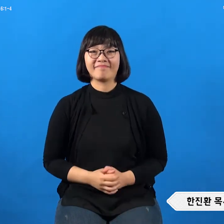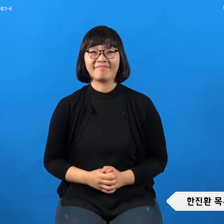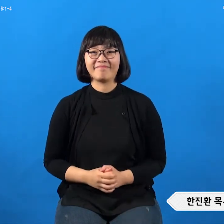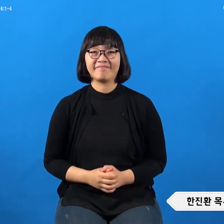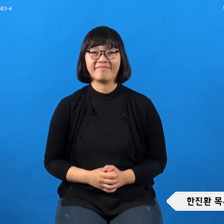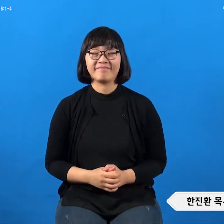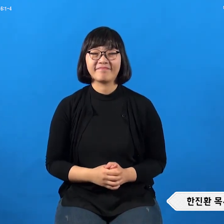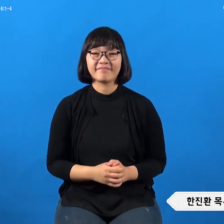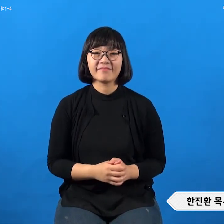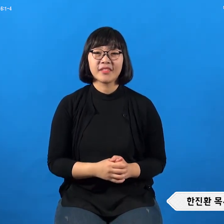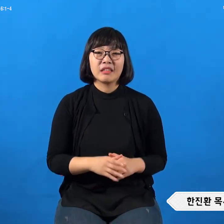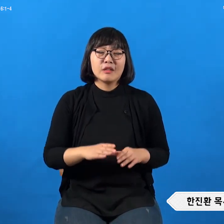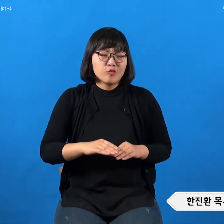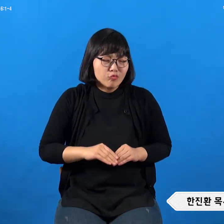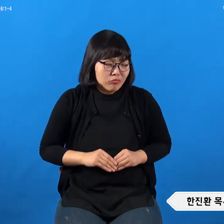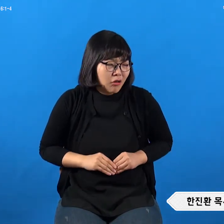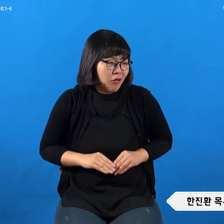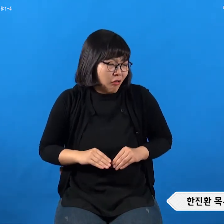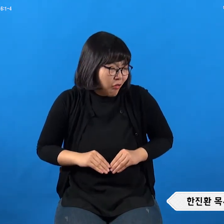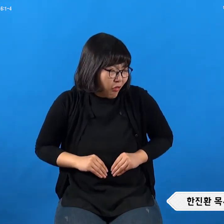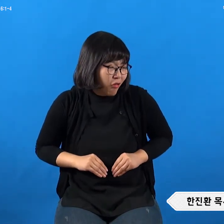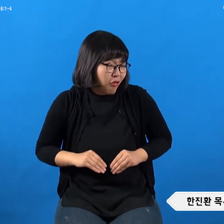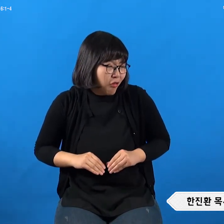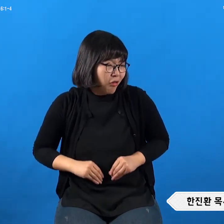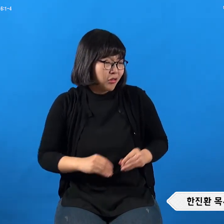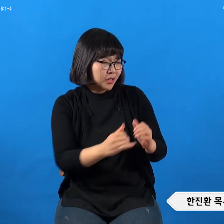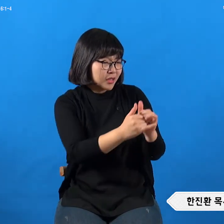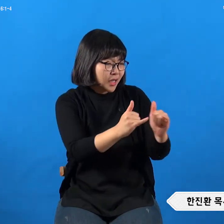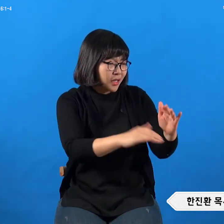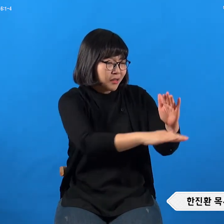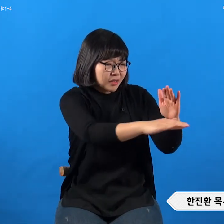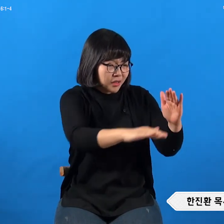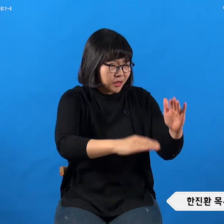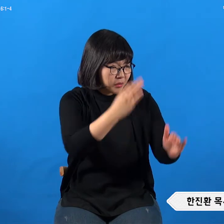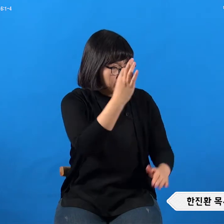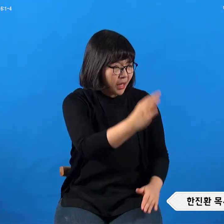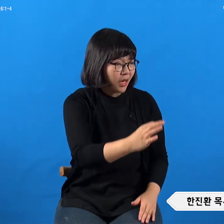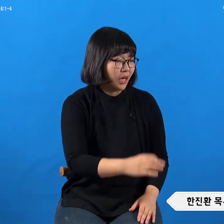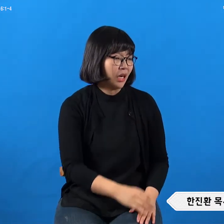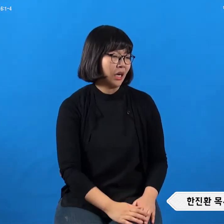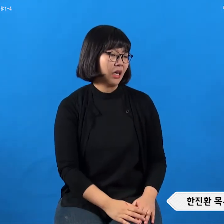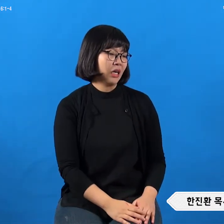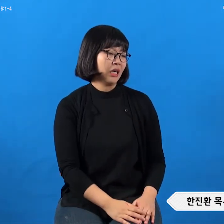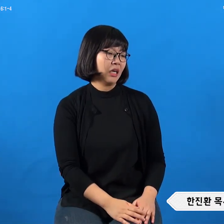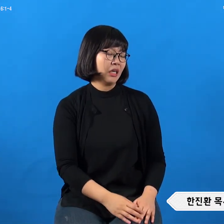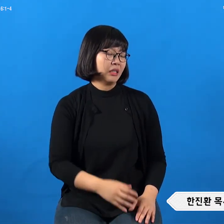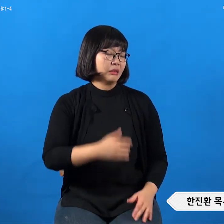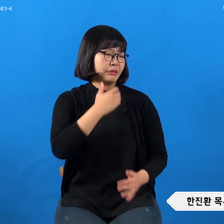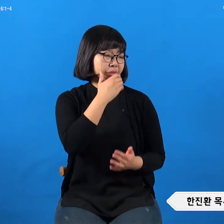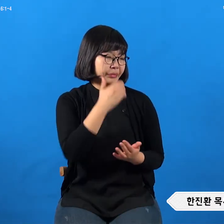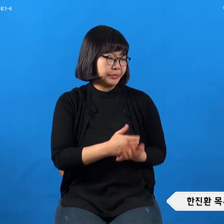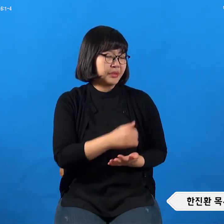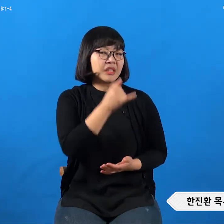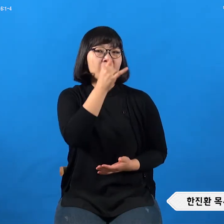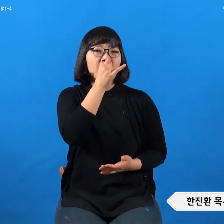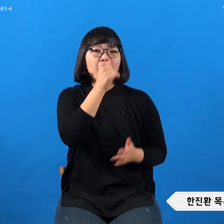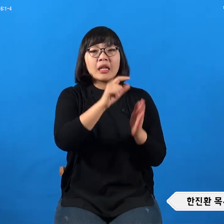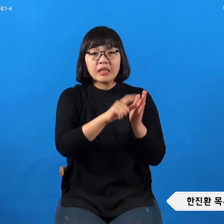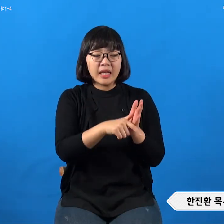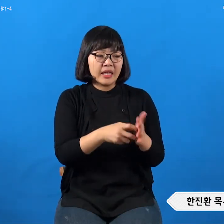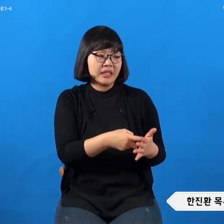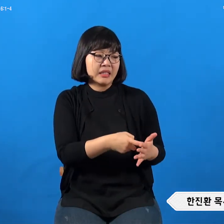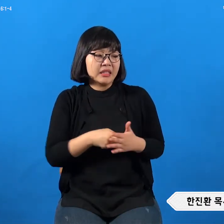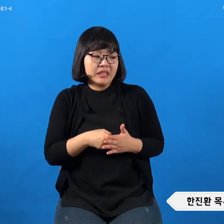굶고 있는 식구들을 보는 순간에 성령께서 마음에 감동을 주신 것이죠. 그럼 순종해야 되지요.